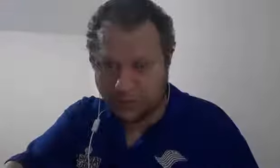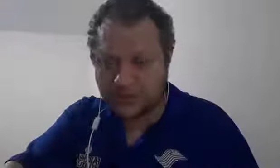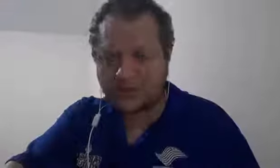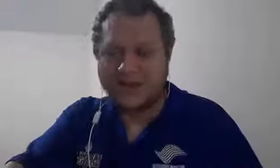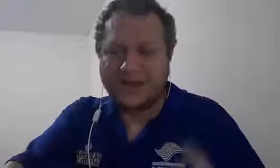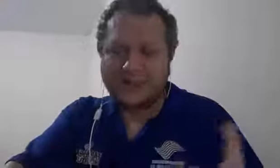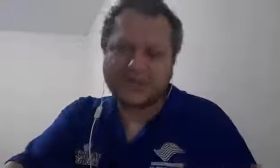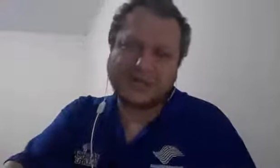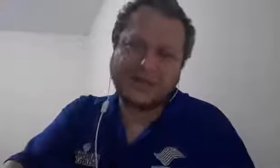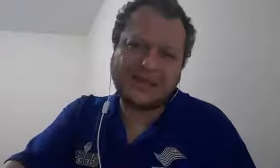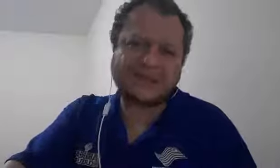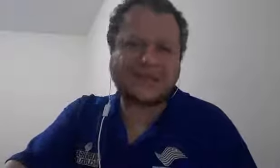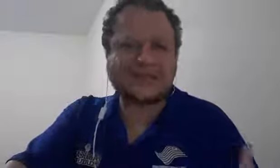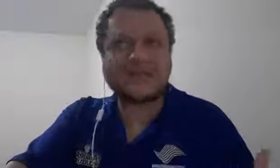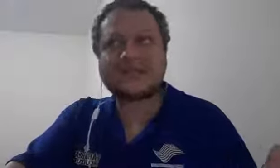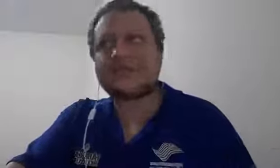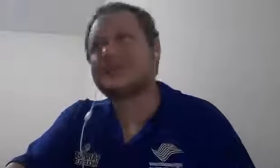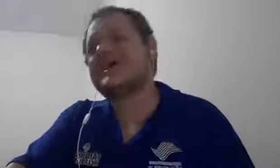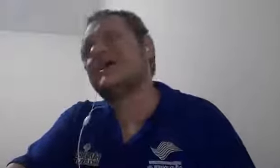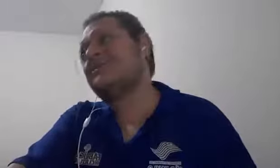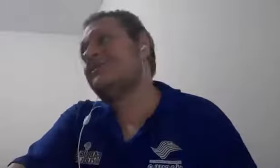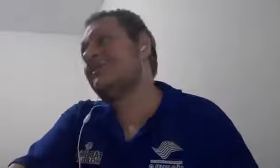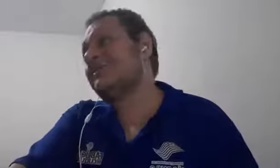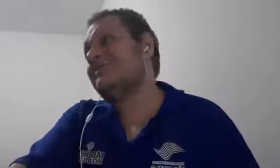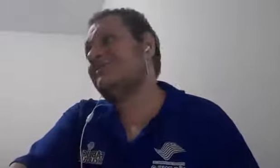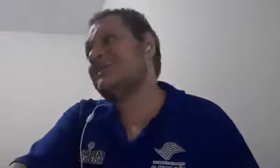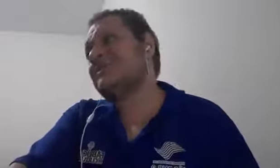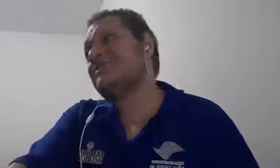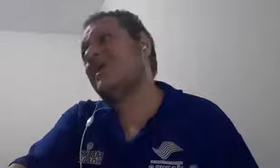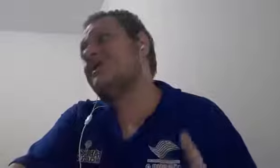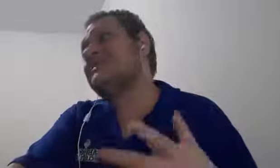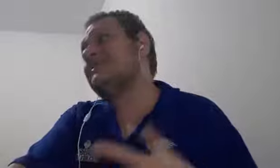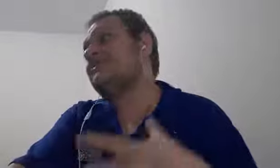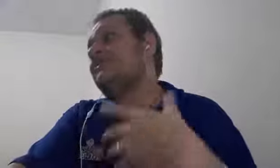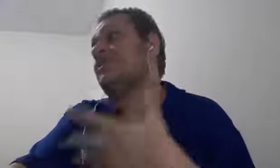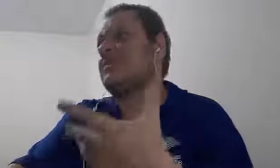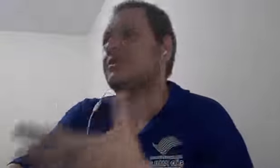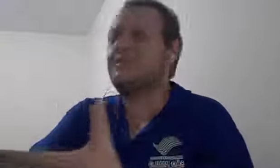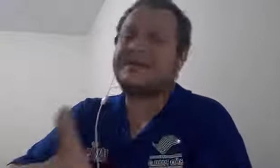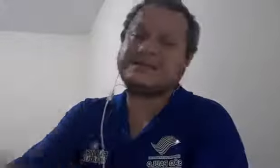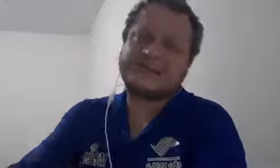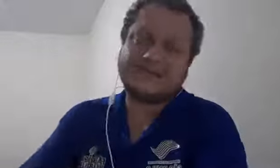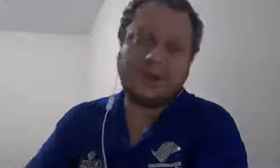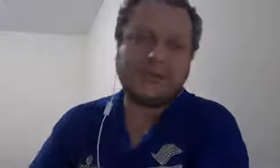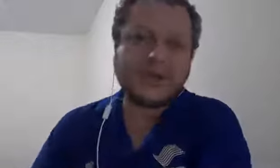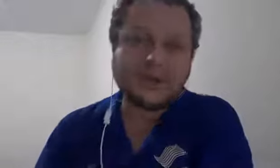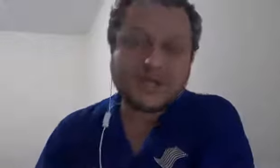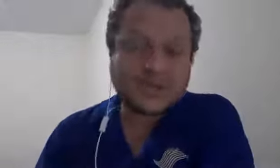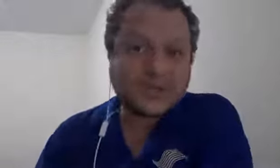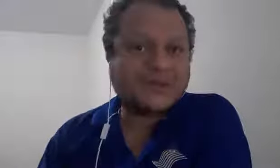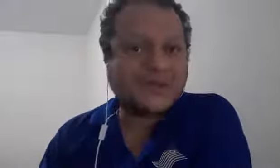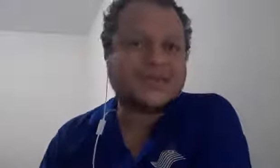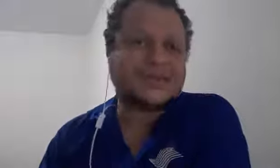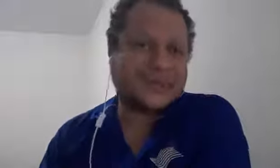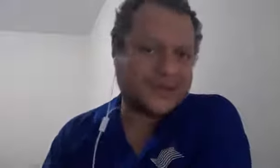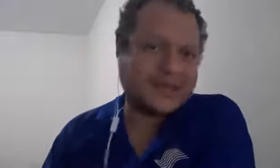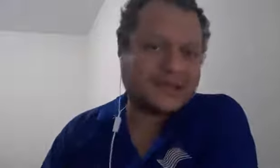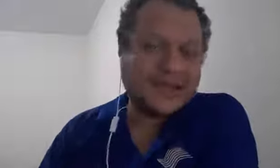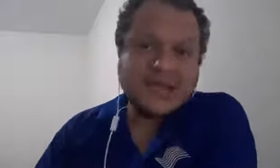curso. Porque, geralmente, tem sempre aquelas pessoas, ah, eu vou fazer só se for no presencial. Por enquanto, a gente não tem esse prazo ainda